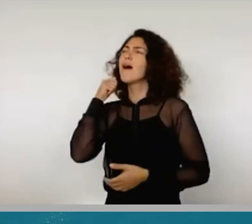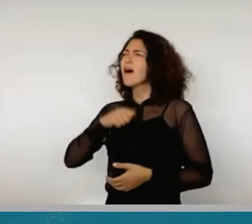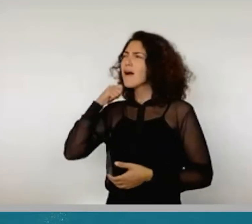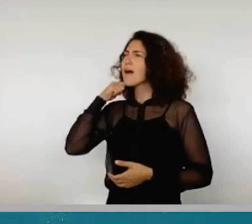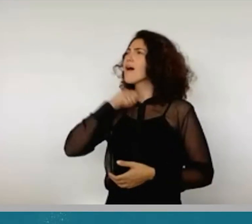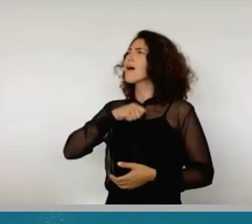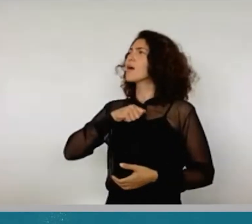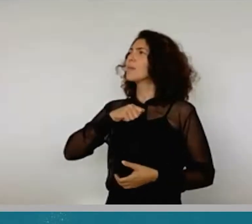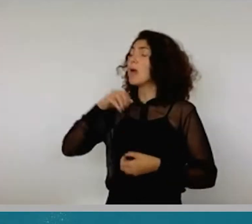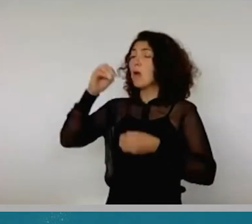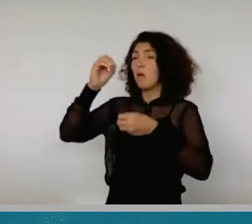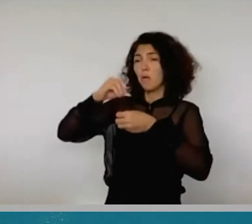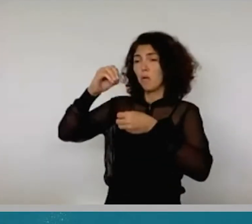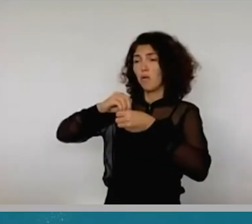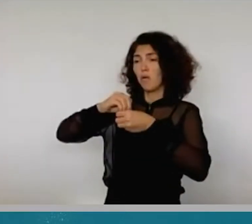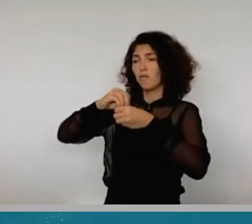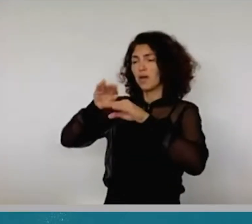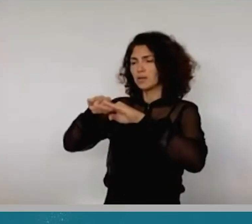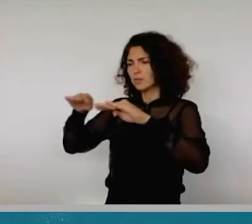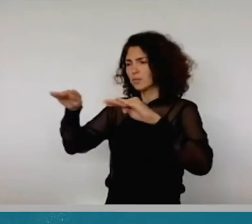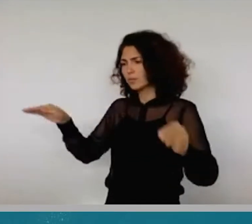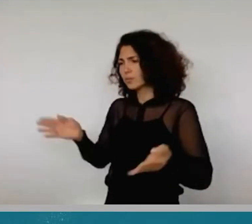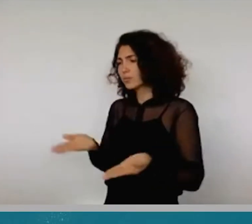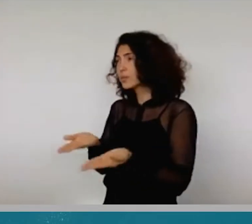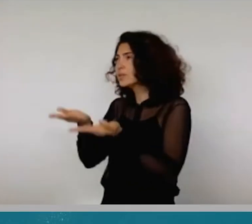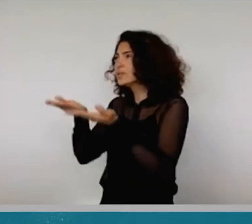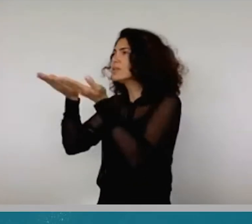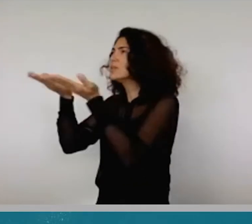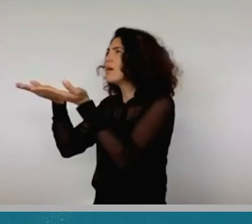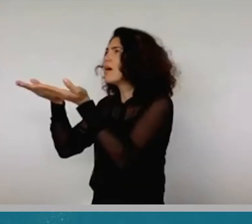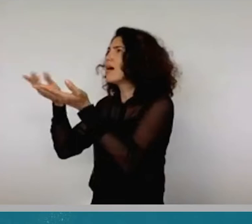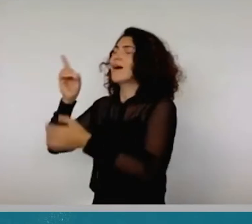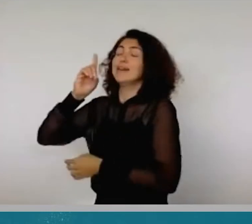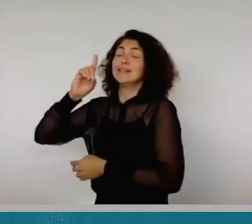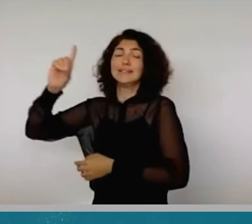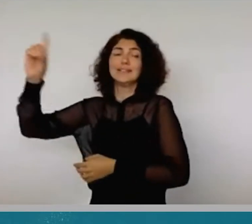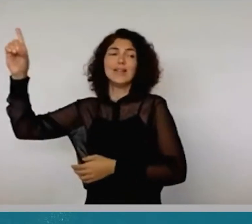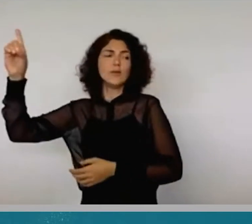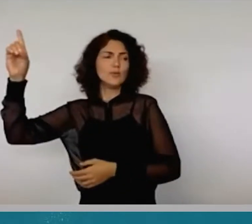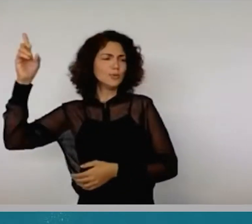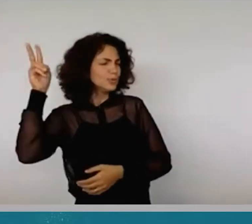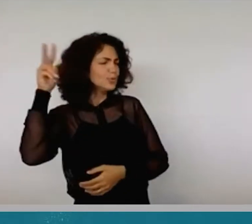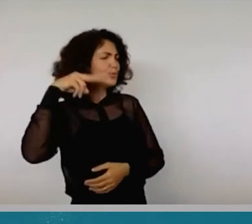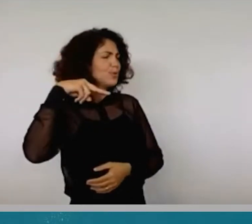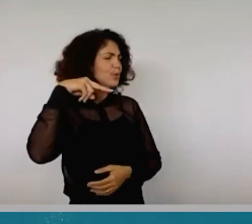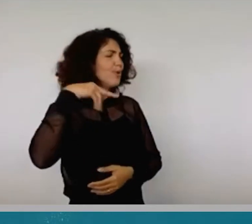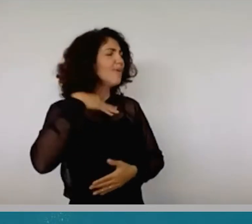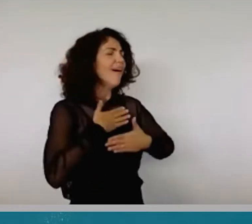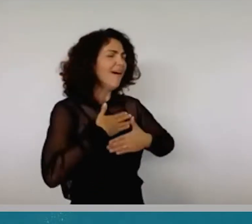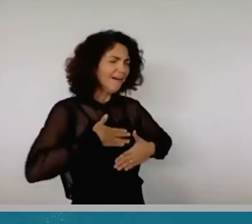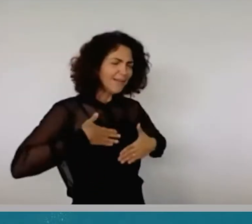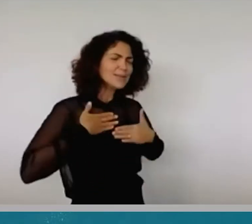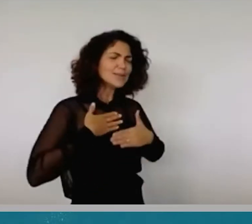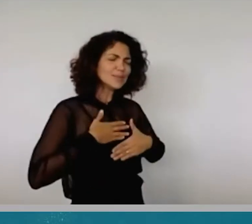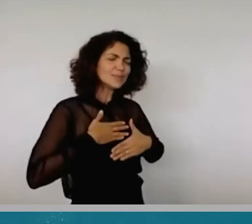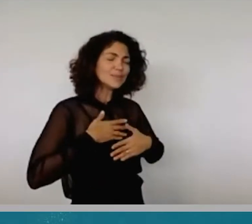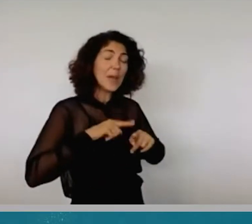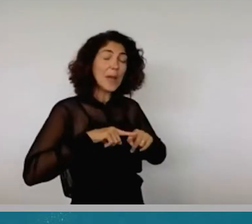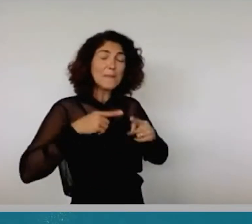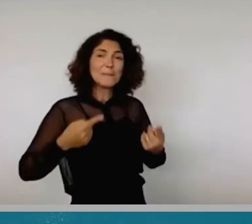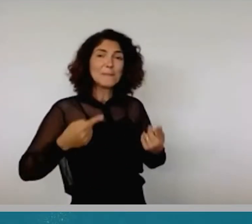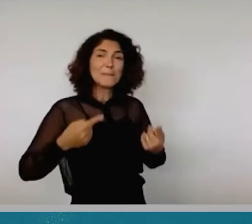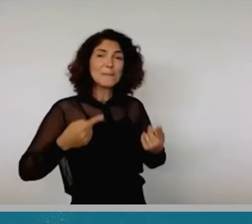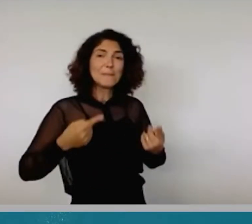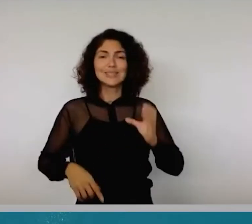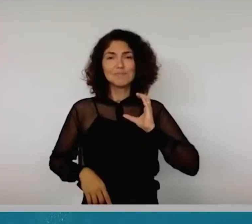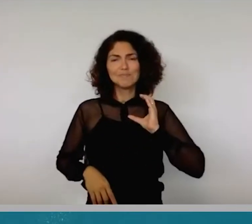gordura deste. Agradou-se ao Senhor de Abel e de sua oferta, ao passo que de Caim e de sua oferta não se